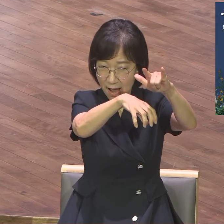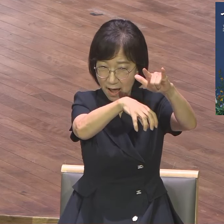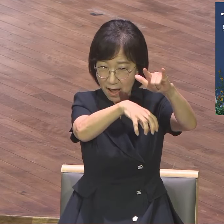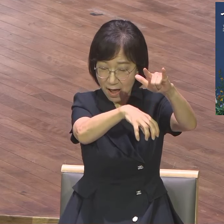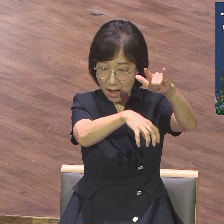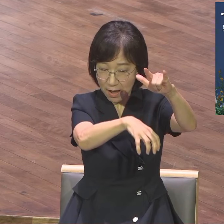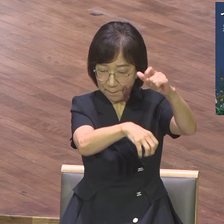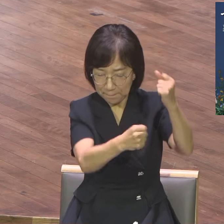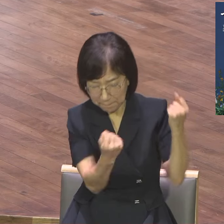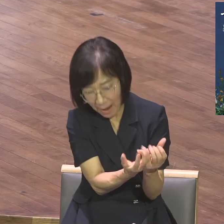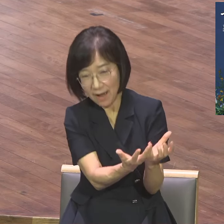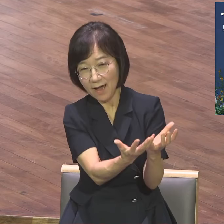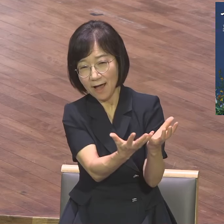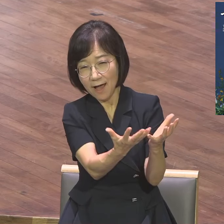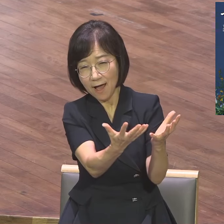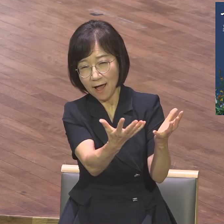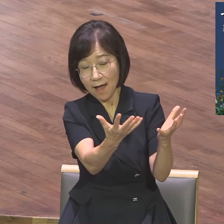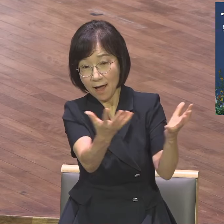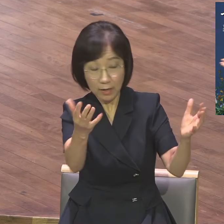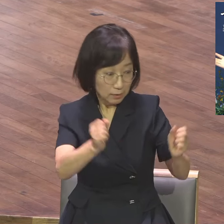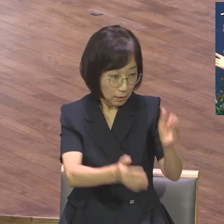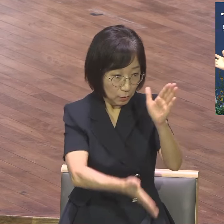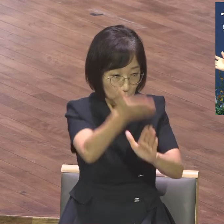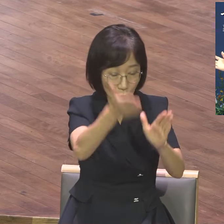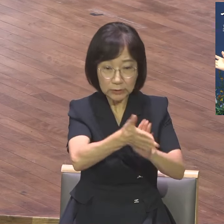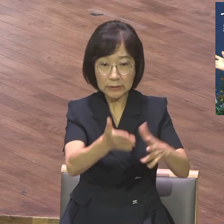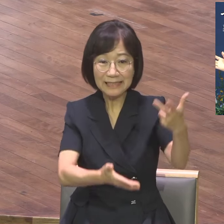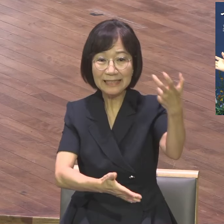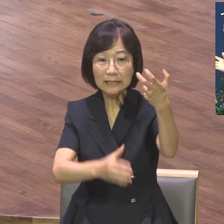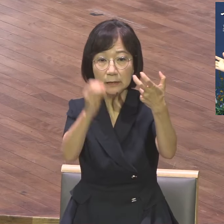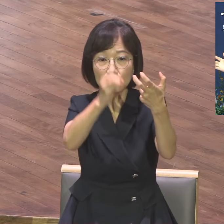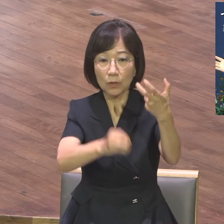털어버리니까 도시의 70%가 없어져 버렸어.